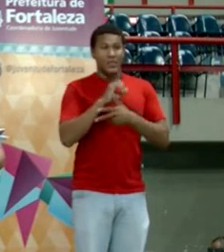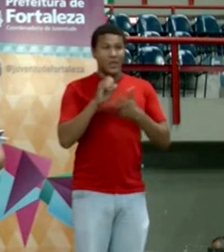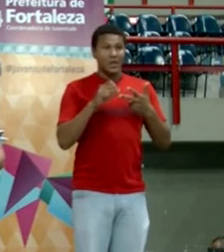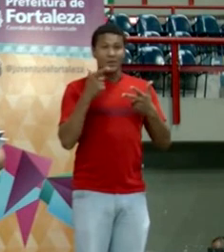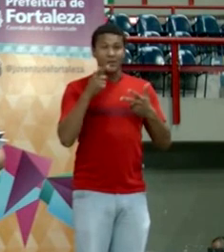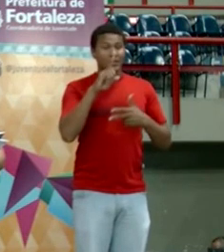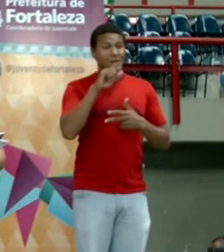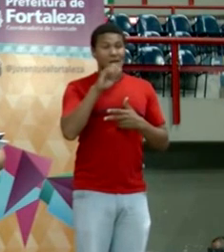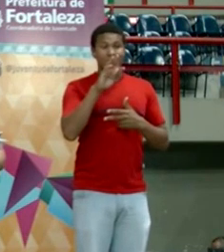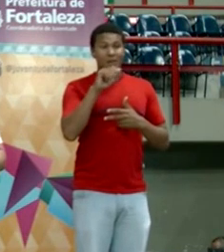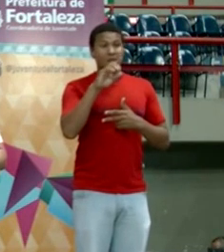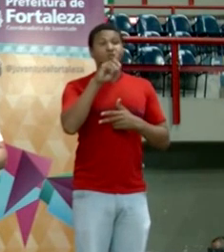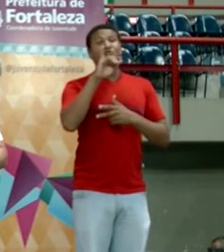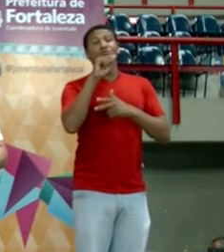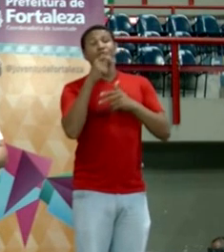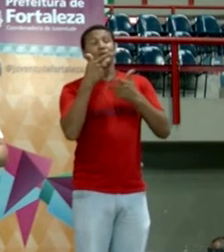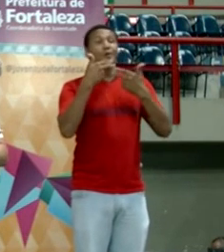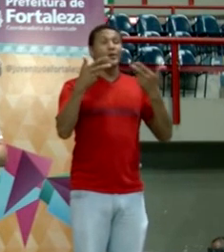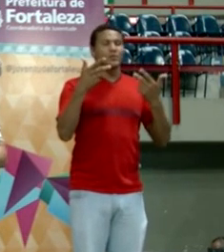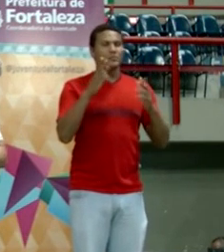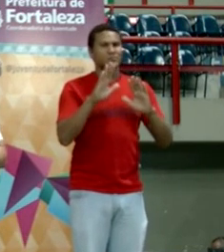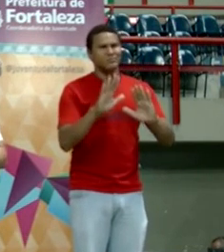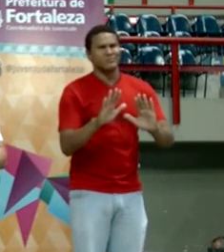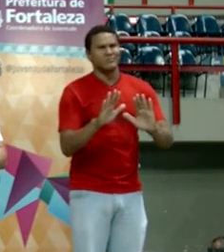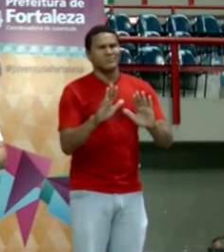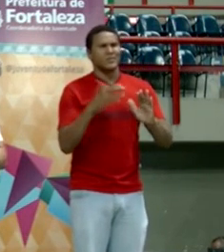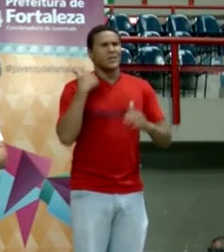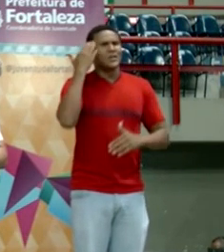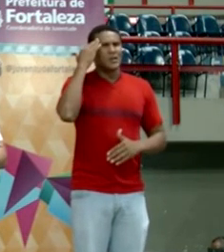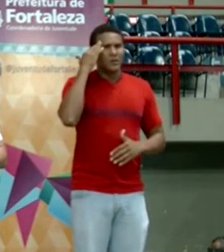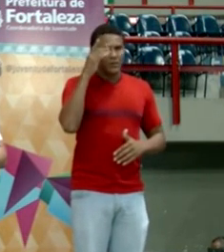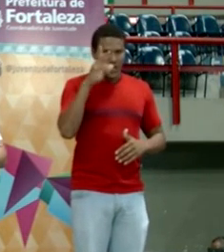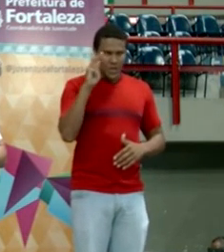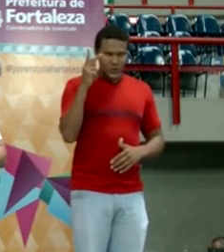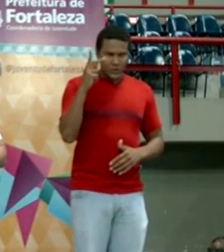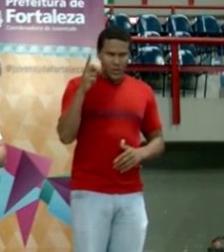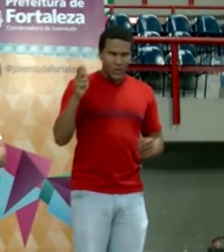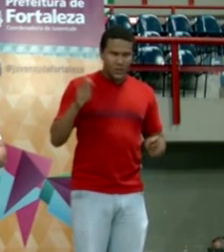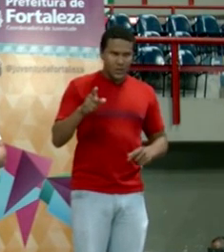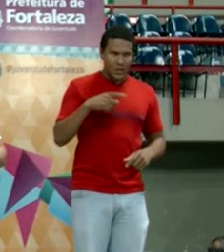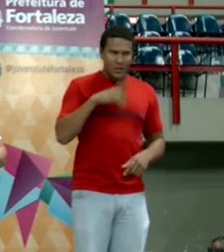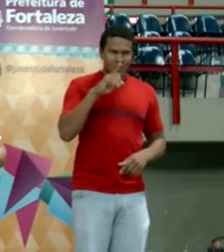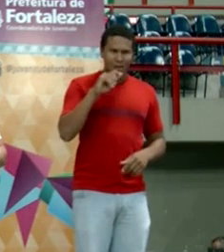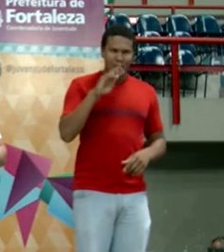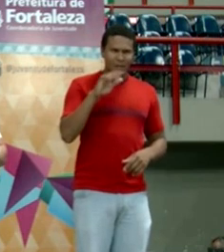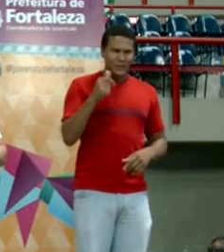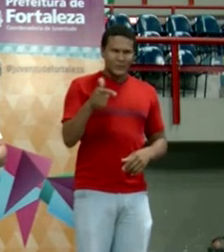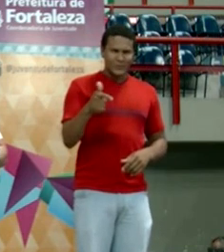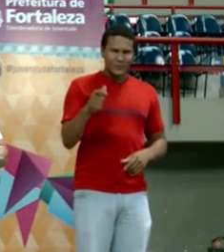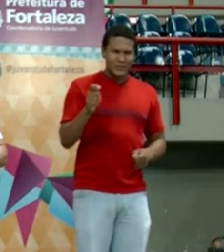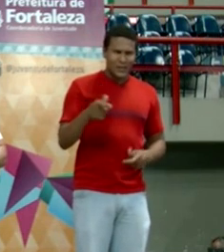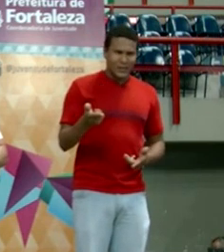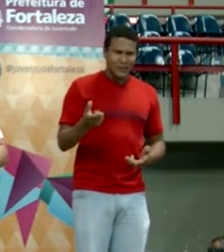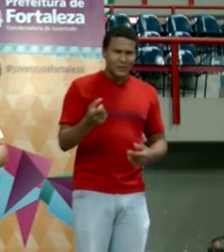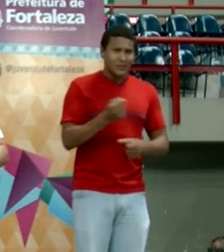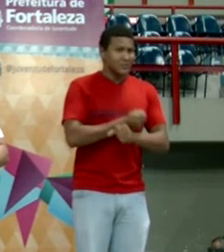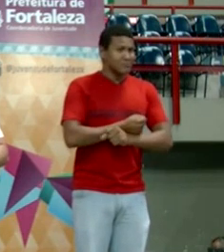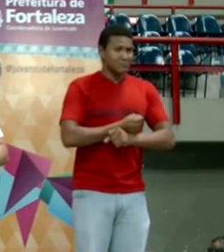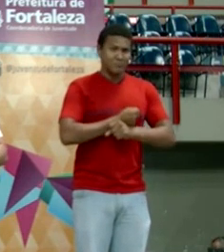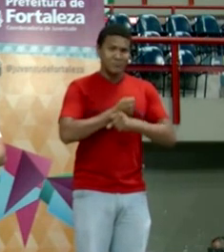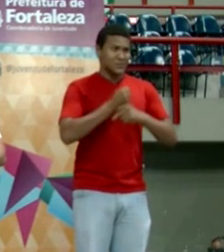Ó, jovem, entenda. Numa prova de história, tem como fazer uma questão sem data?